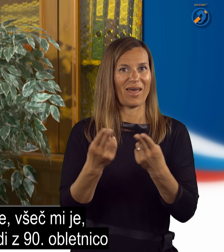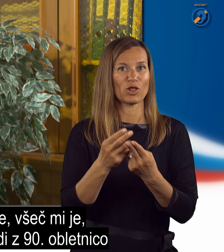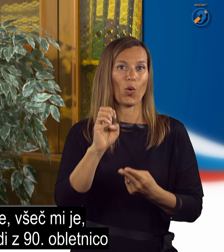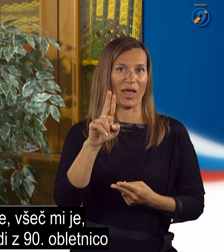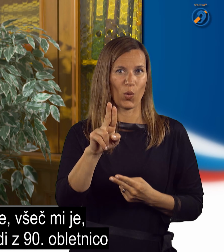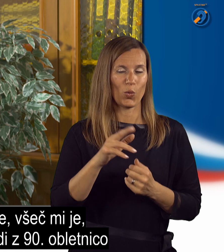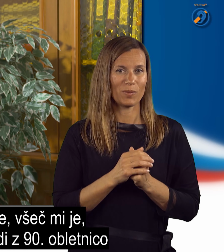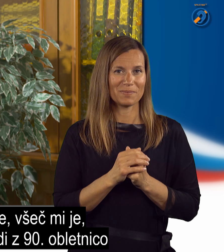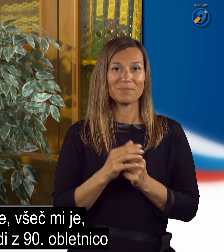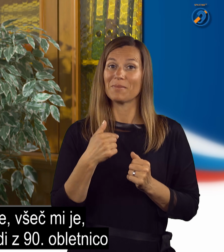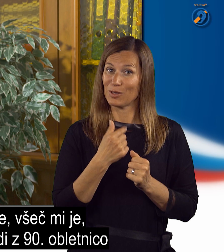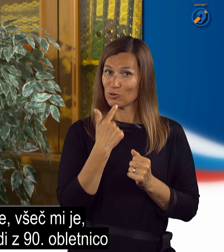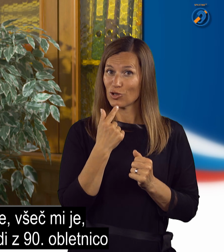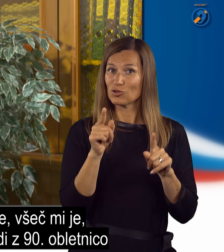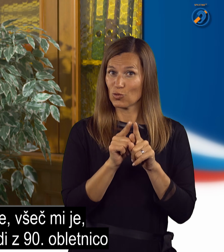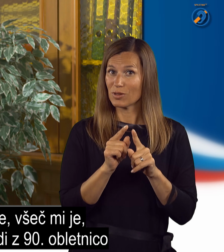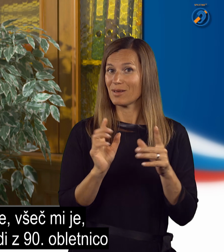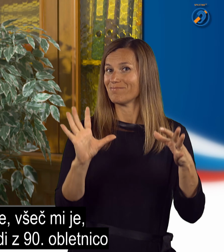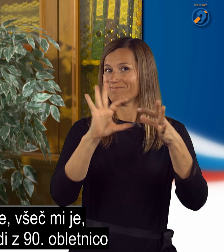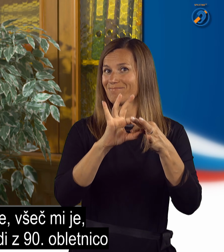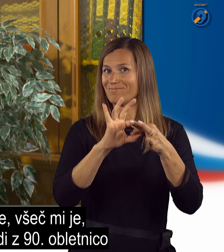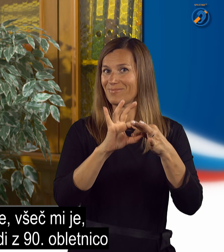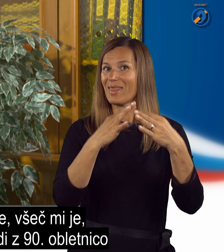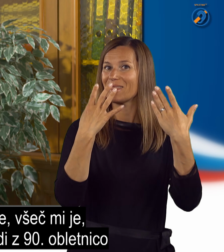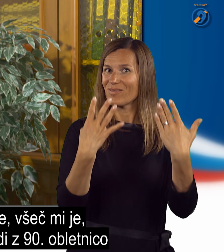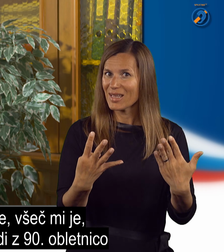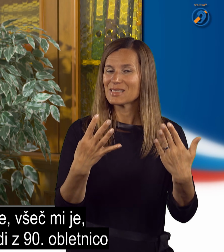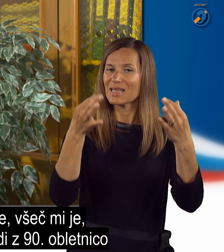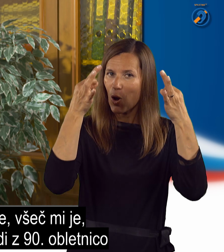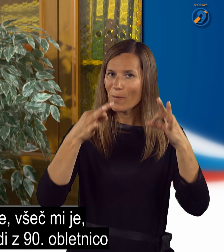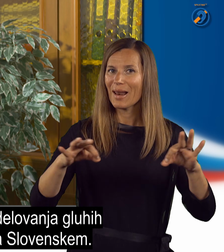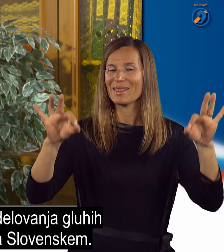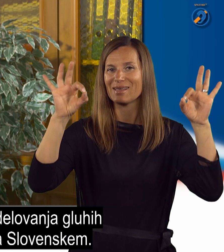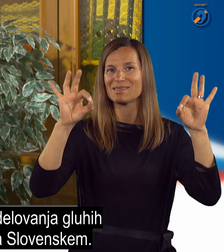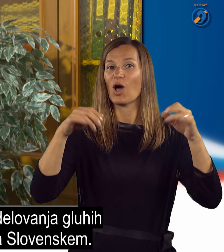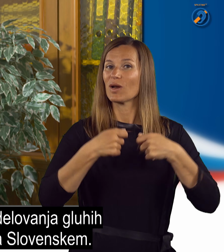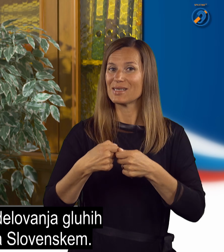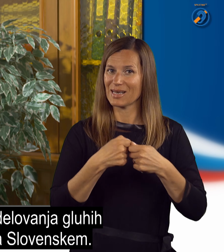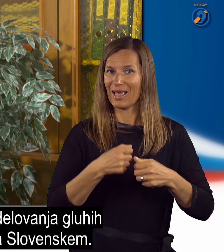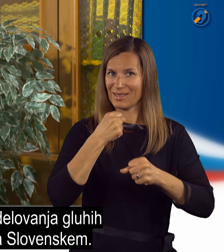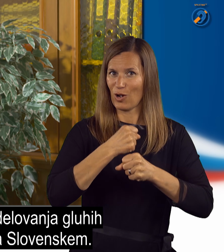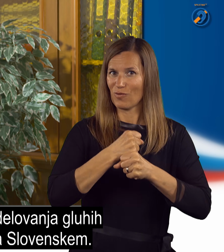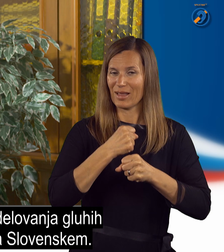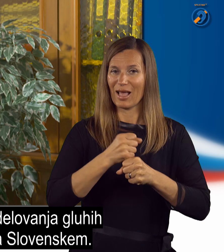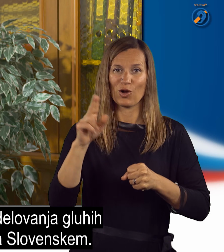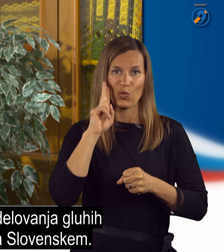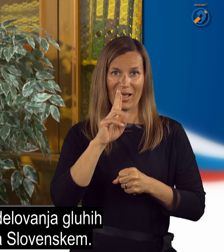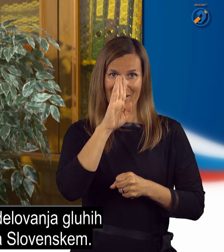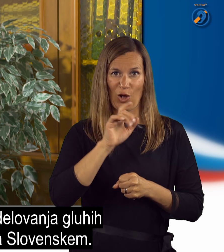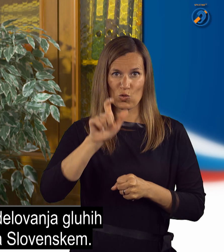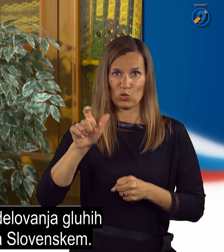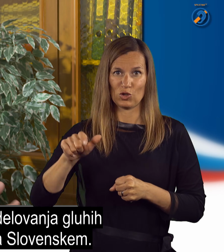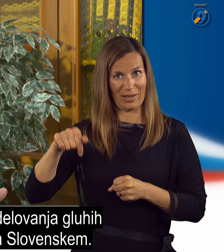unije. Všeč mi je, da se to sovpada tudi z 90. obletnico organiziranega delovanja gluhih in naglušnih